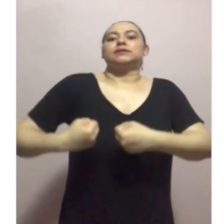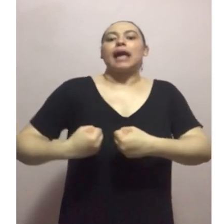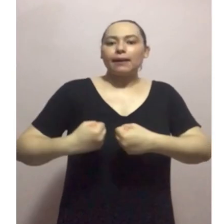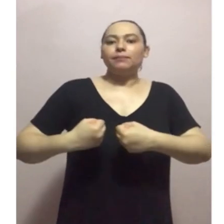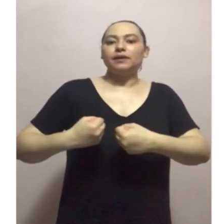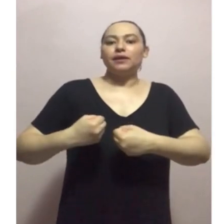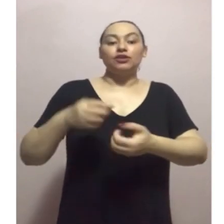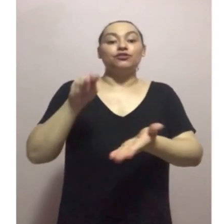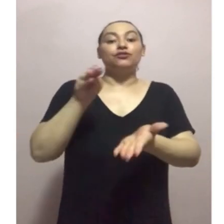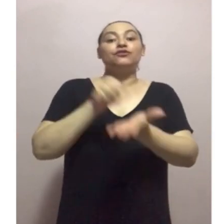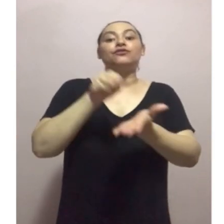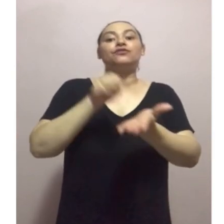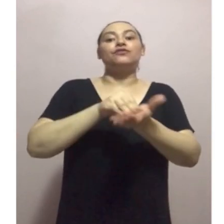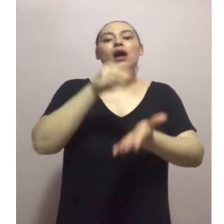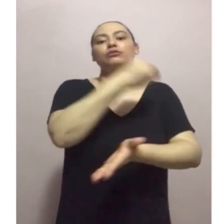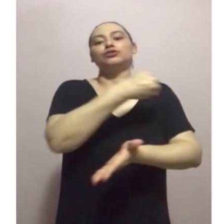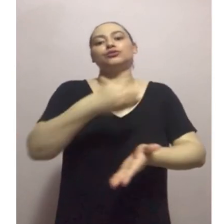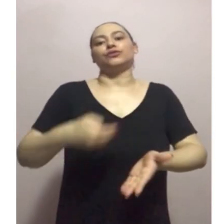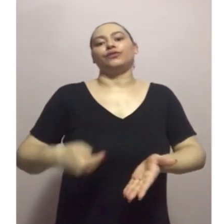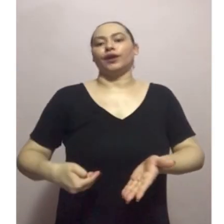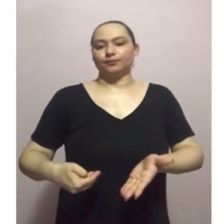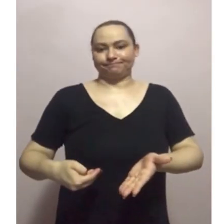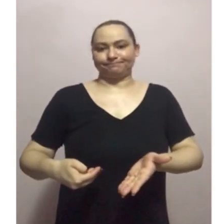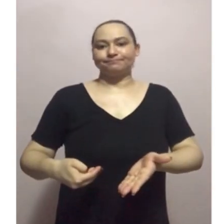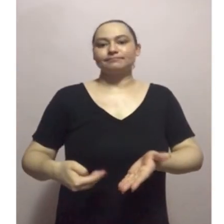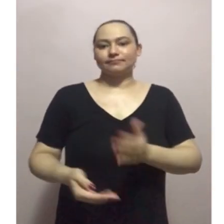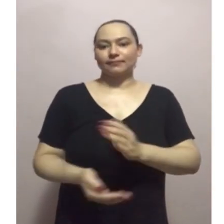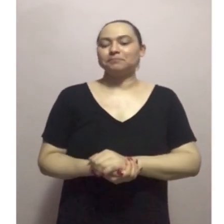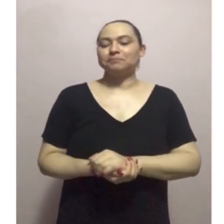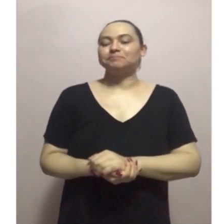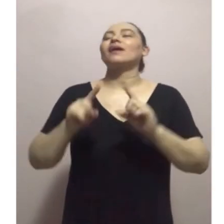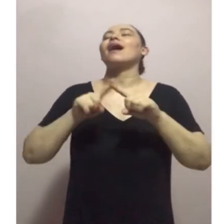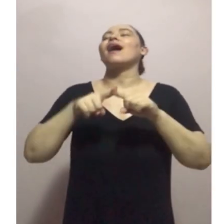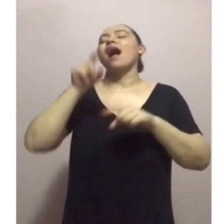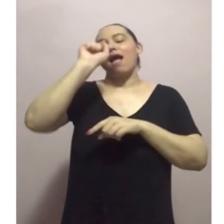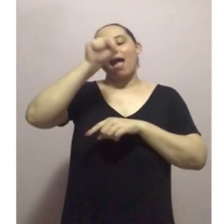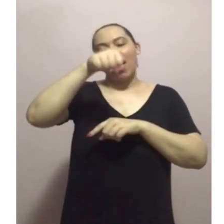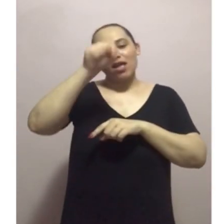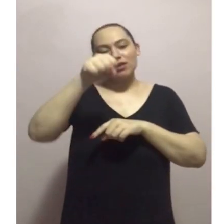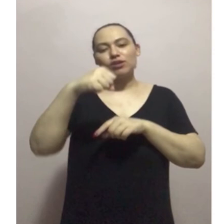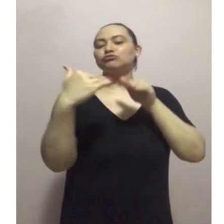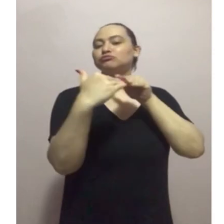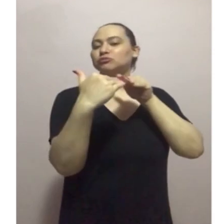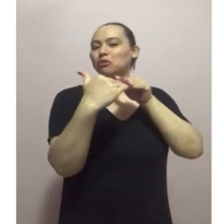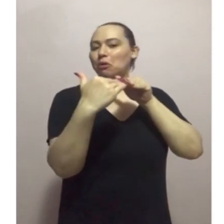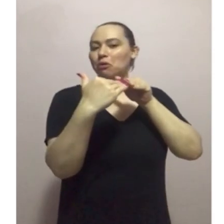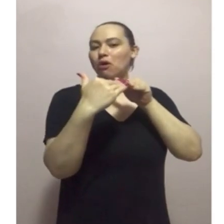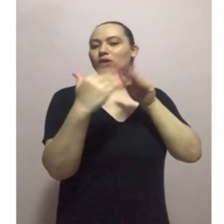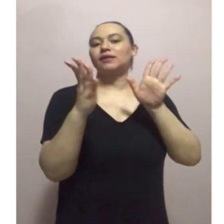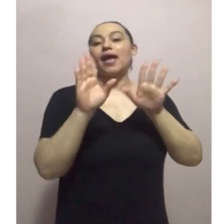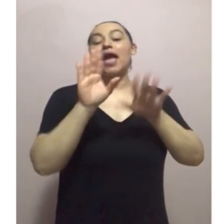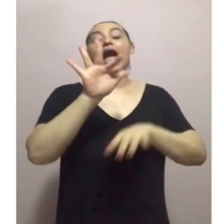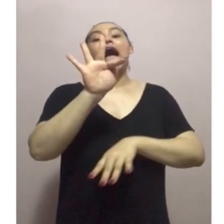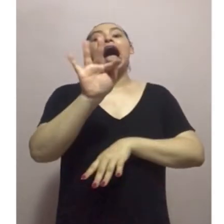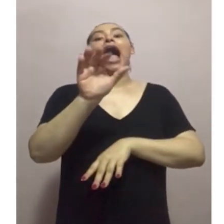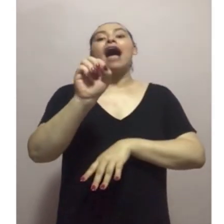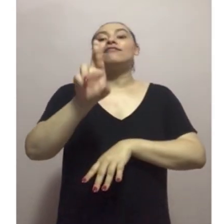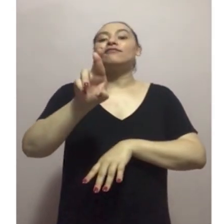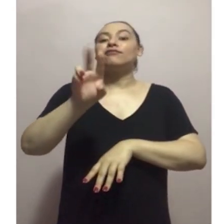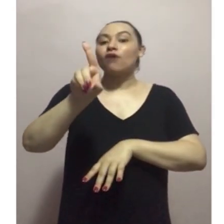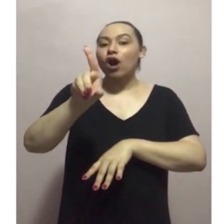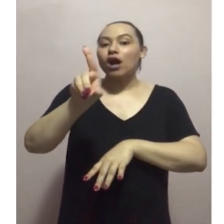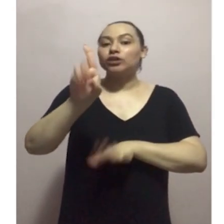do que qualquer desgoverno. Eu acredito muito Então, nisso. você viu, né, que eu Coragem. falei. É isso, a Ford fechou, a gente